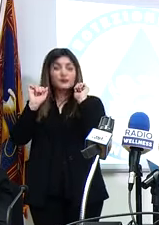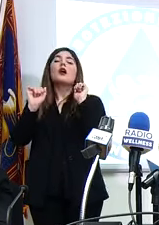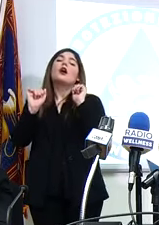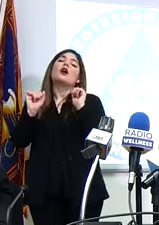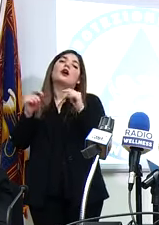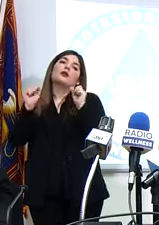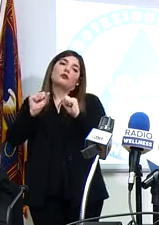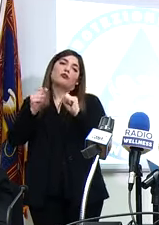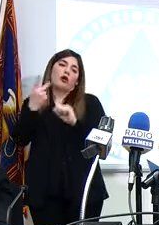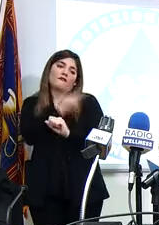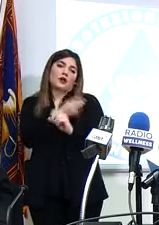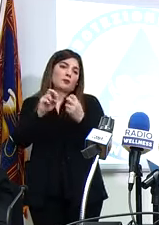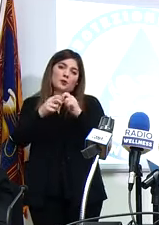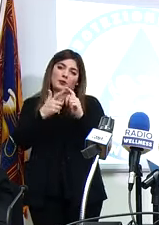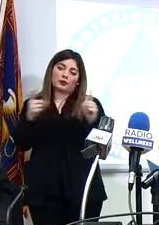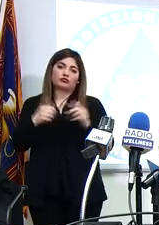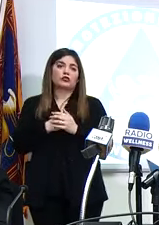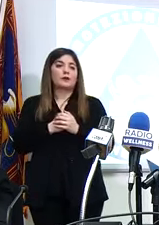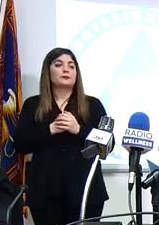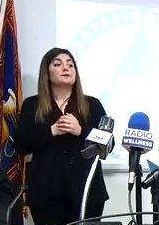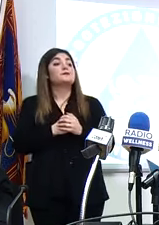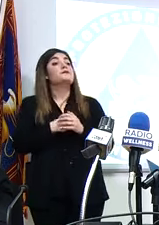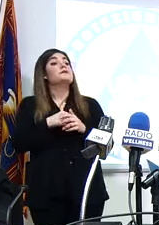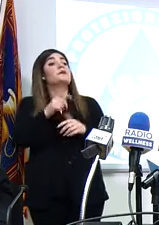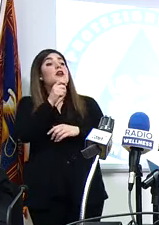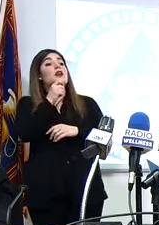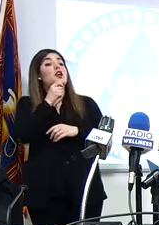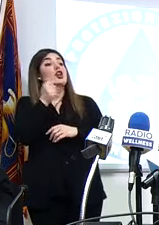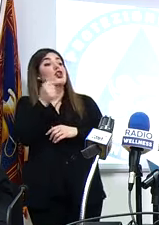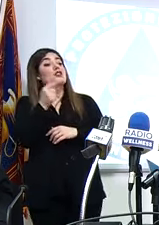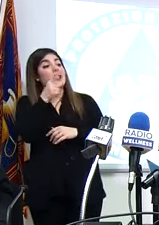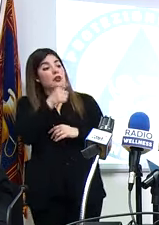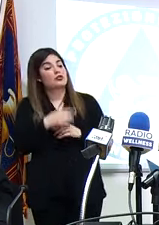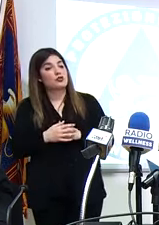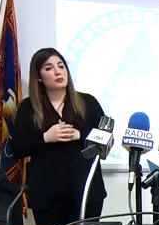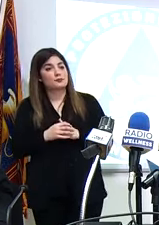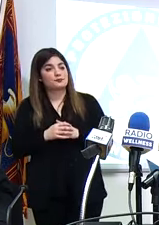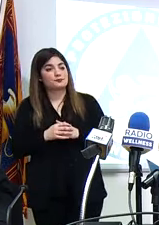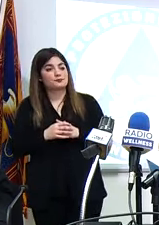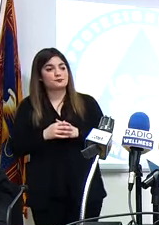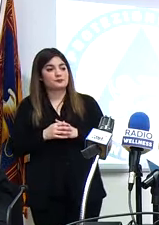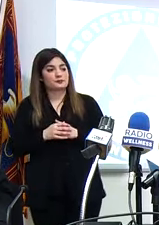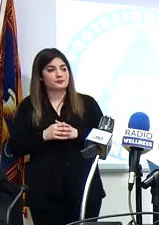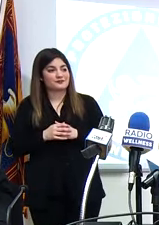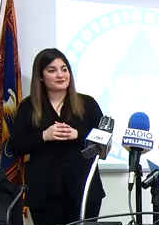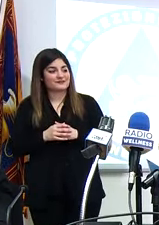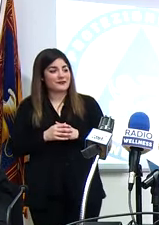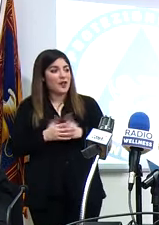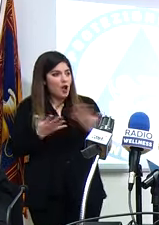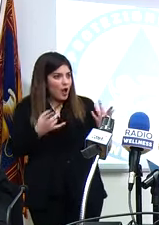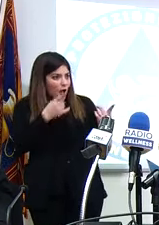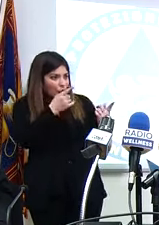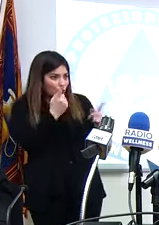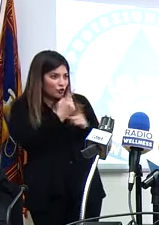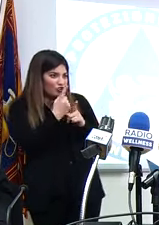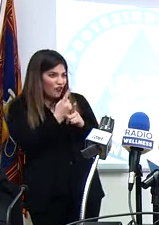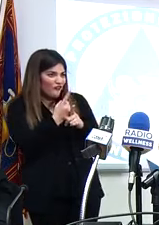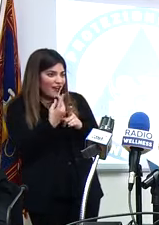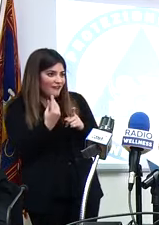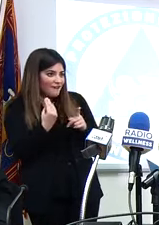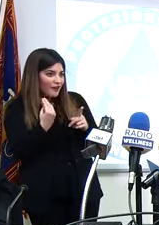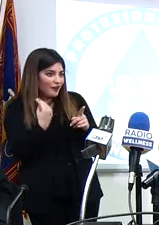Tosatto, poi Moscati, poi Prigioni, poi Pederiva, poi... Ecco, lei doveva farmi una domanda che io posposto